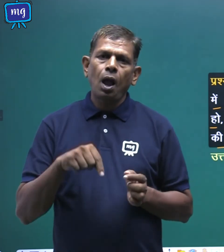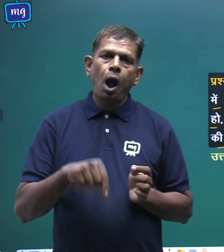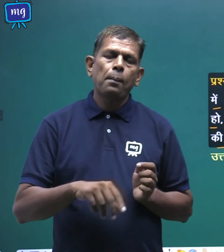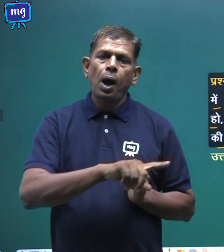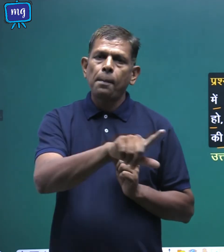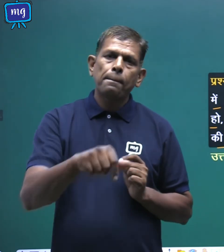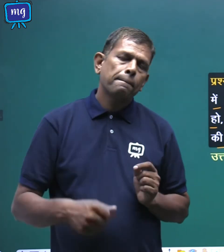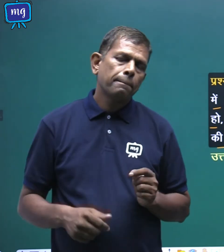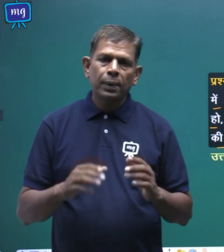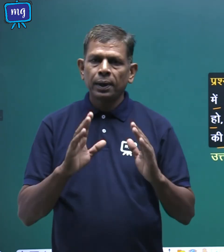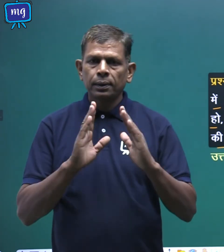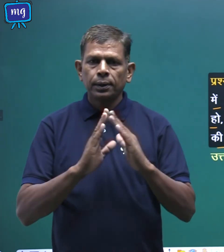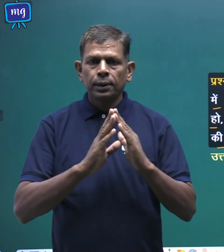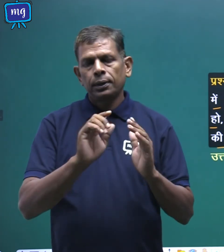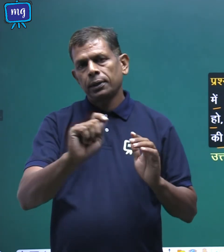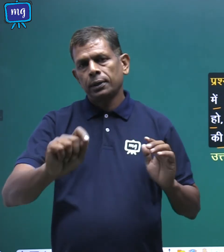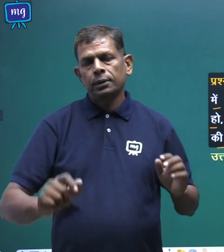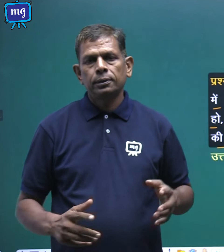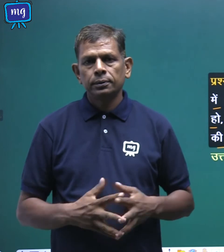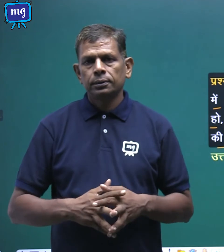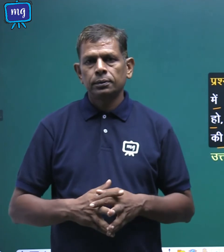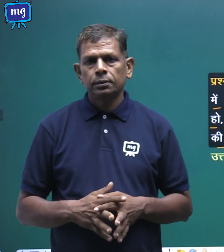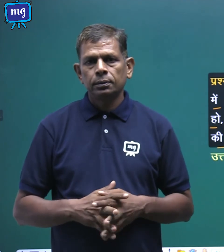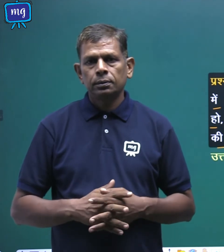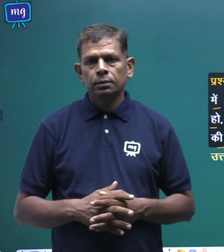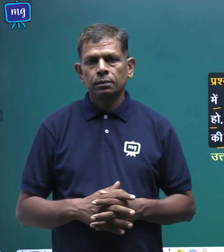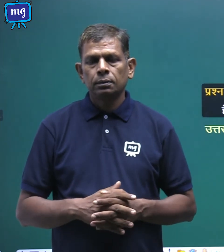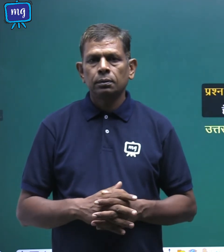आप गृह कार्य करेंगे।